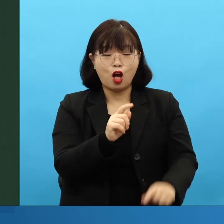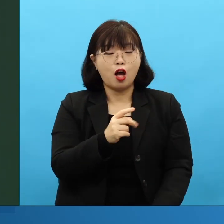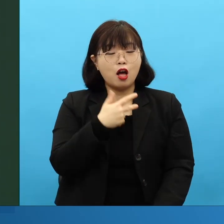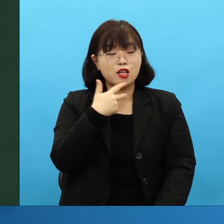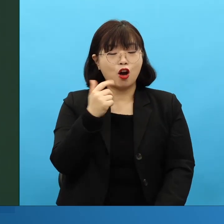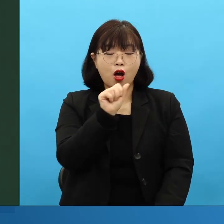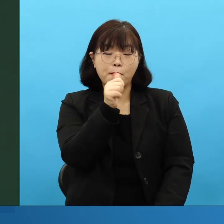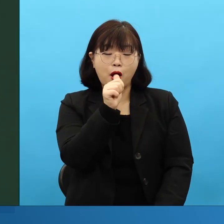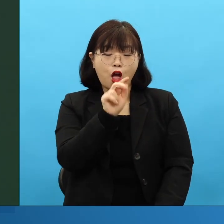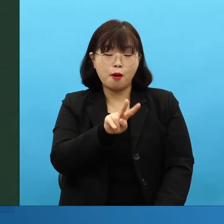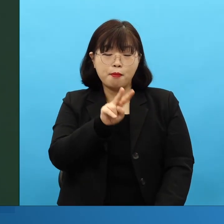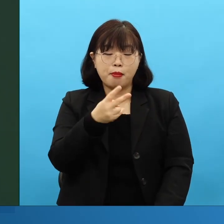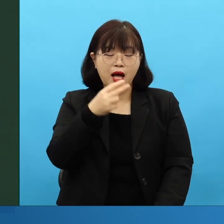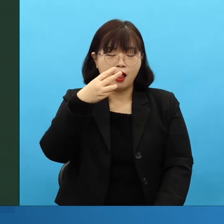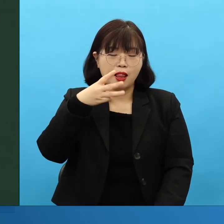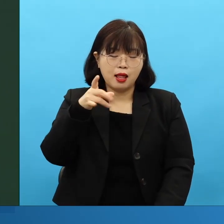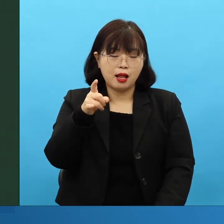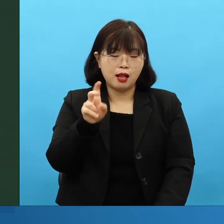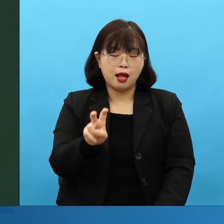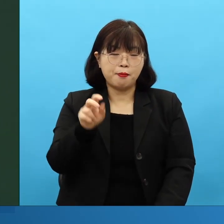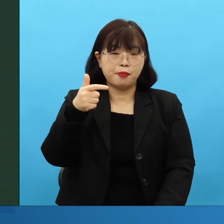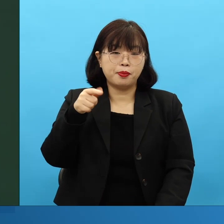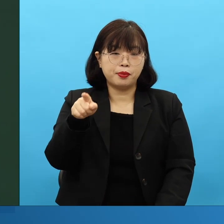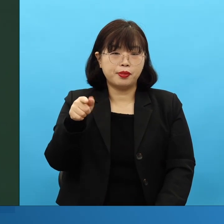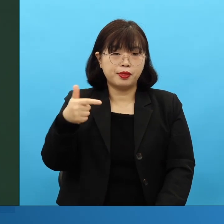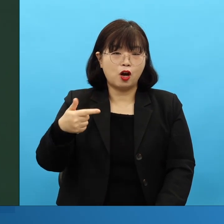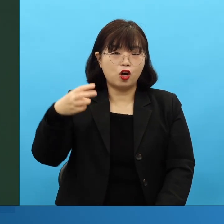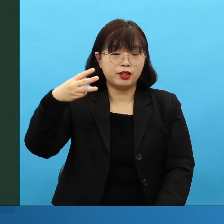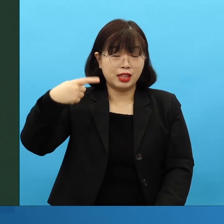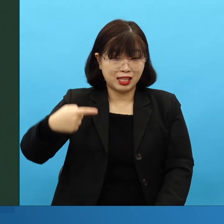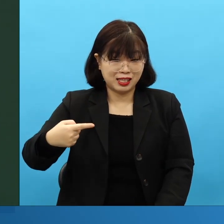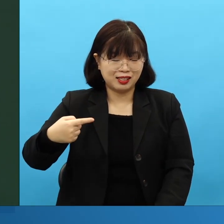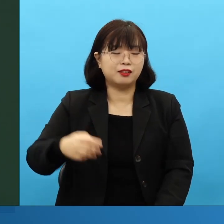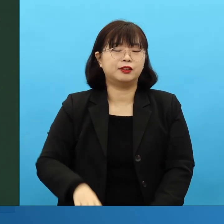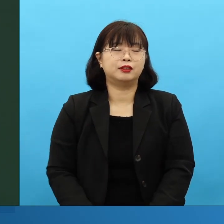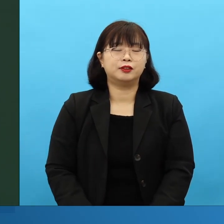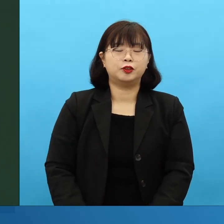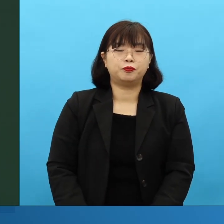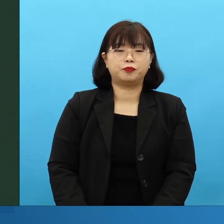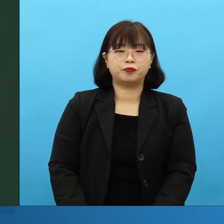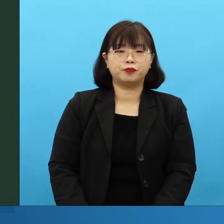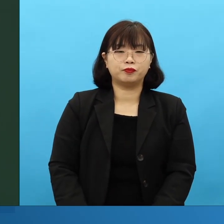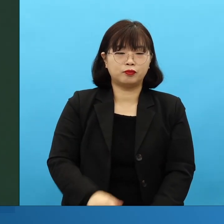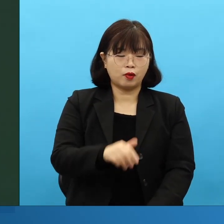English translations. 어떤 성경에는 그루터기, 스탑인가 보다. And some of the scriptures says, stump.